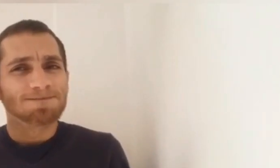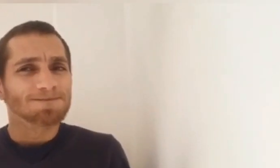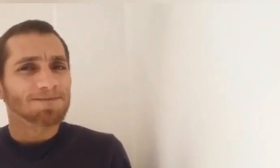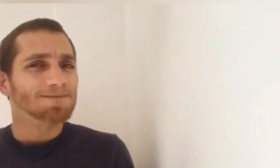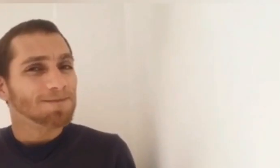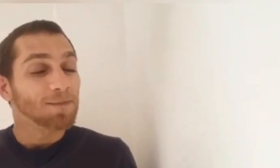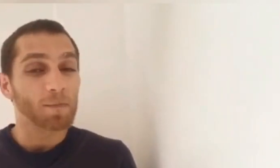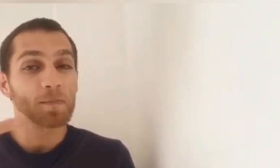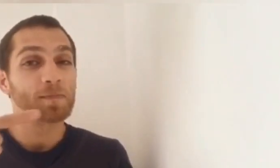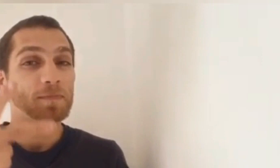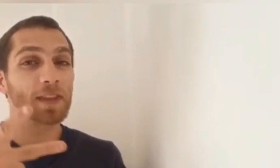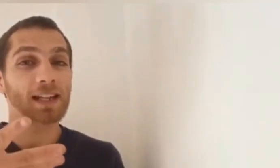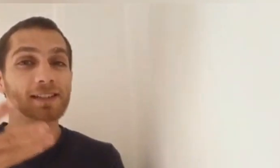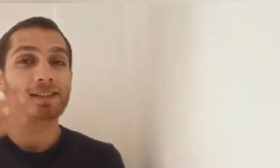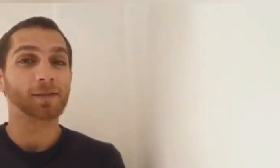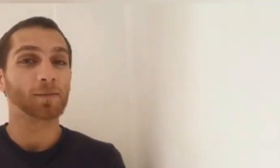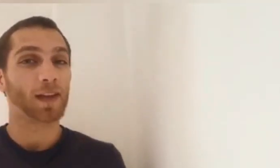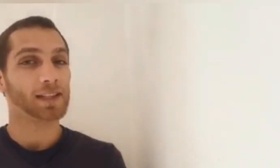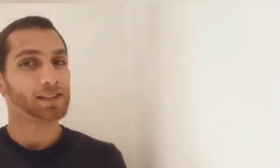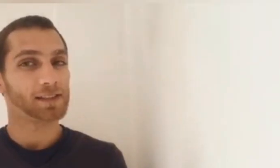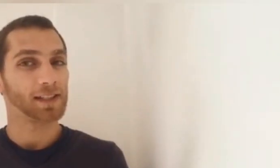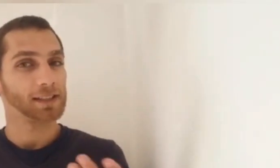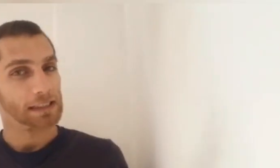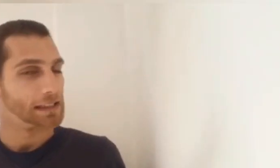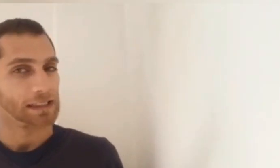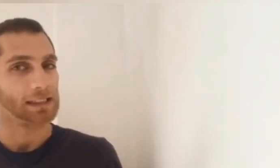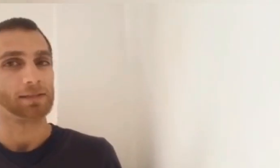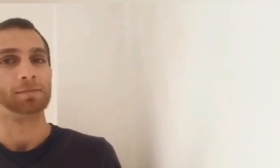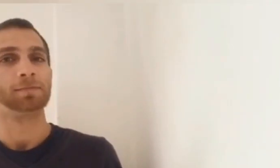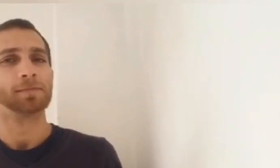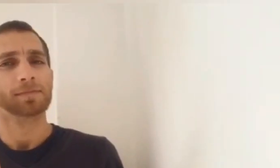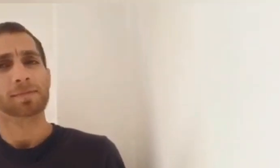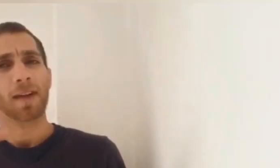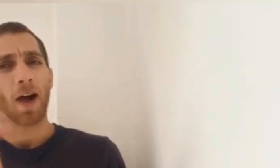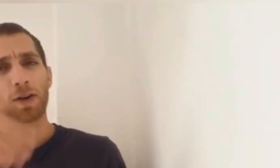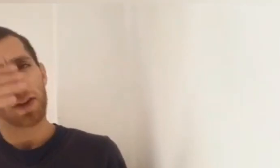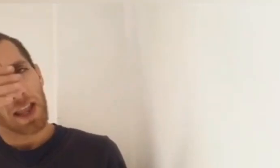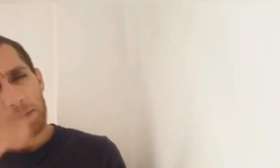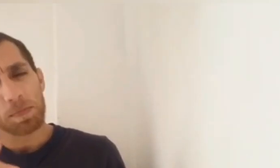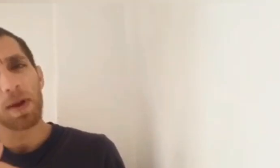También me implanté 3 veces del mismo oído.